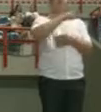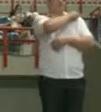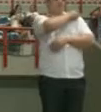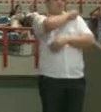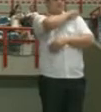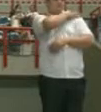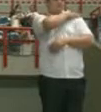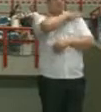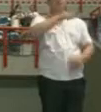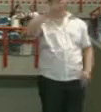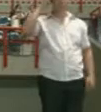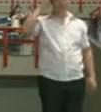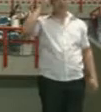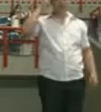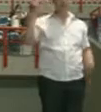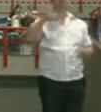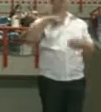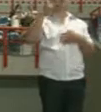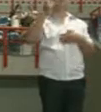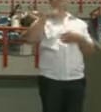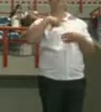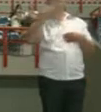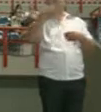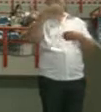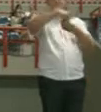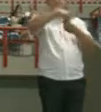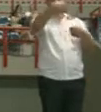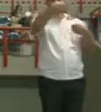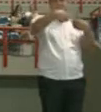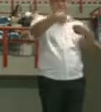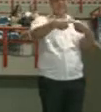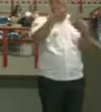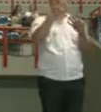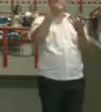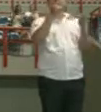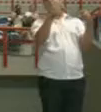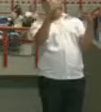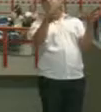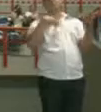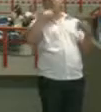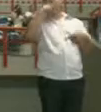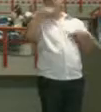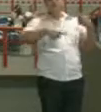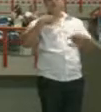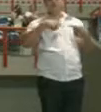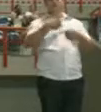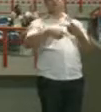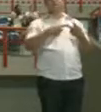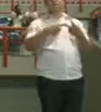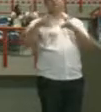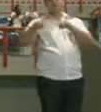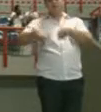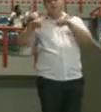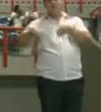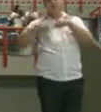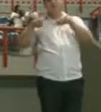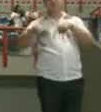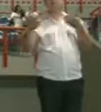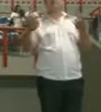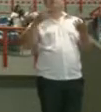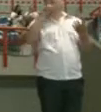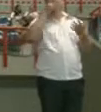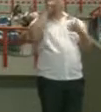coronel. Aquele cara lá do sertão, aquele poderoso, pode ser um político, pode ser um fazendeiro, que tem o que